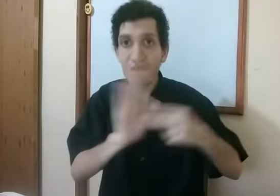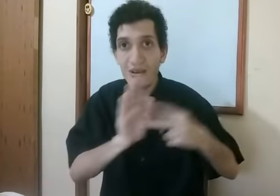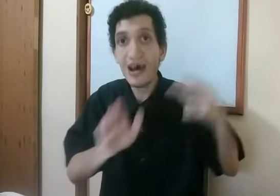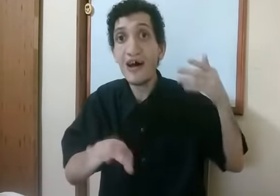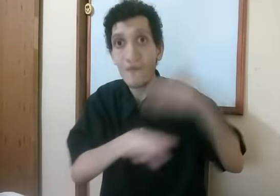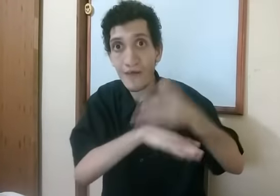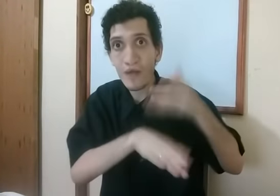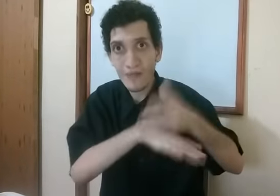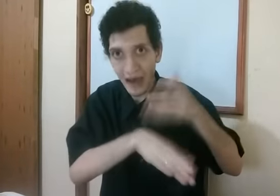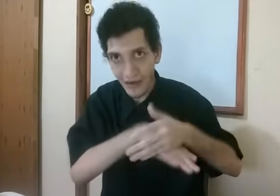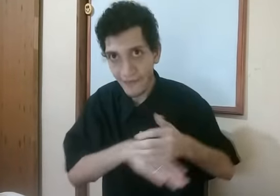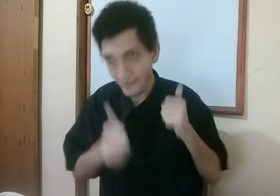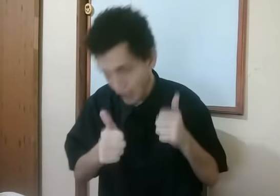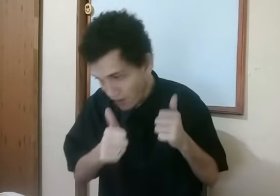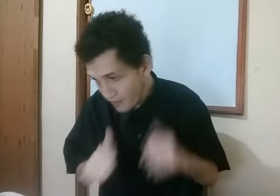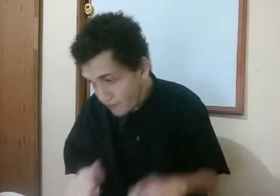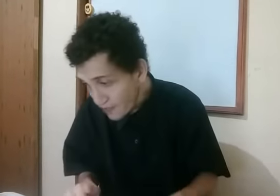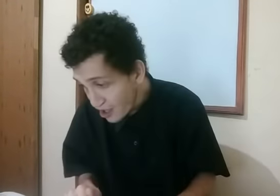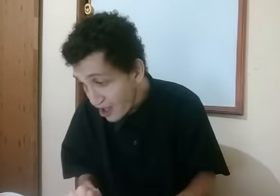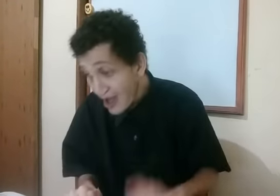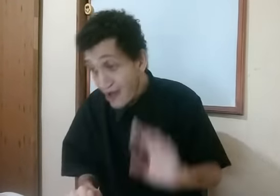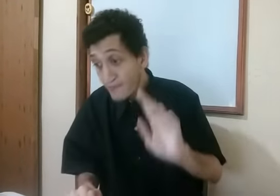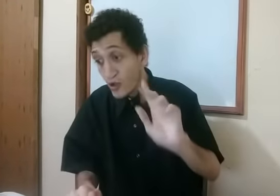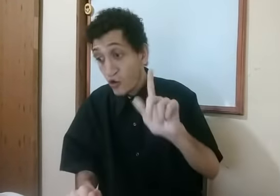significa frequentar, tá bom?